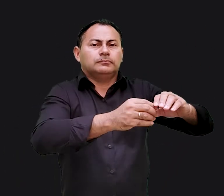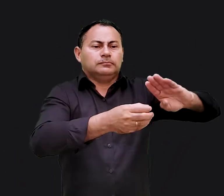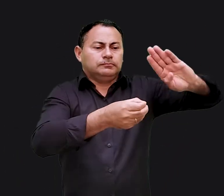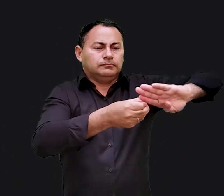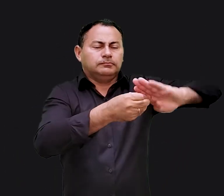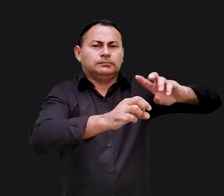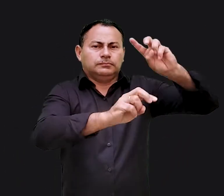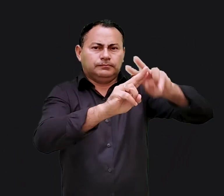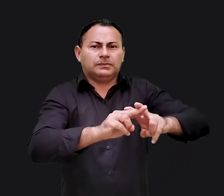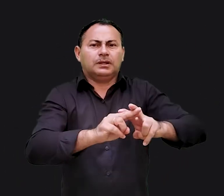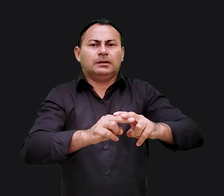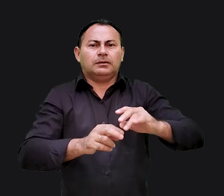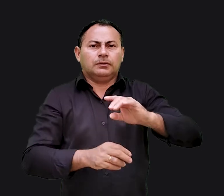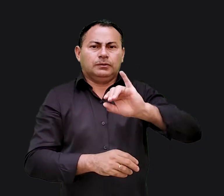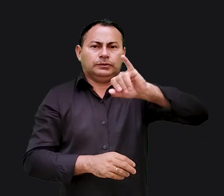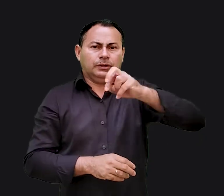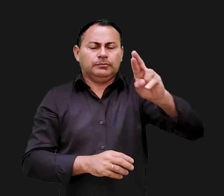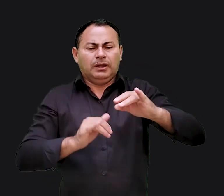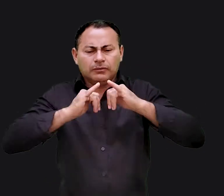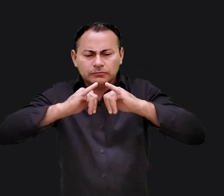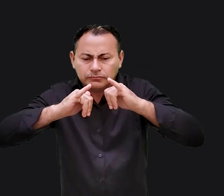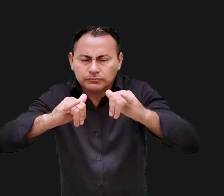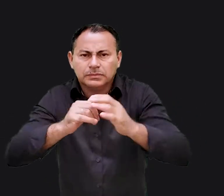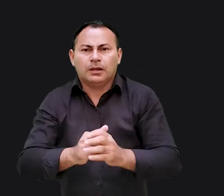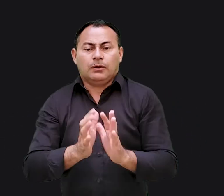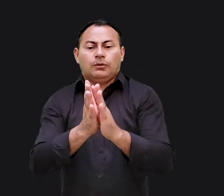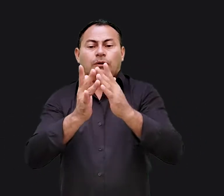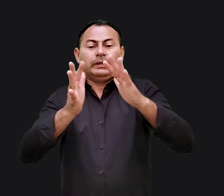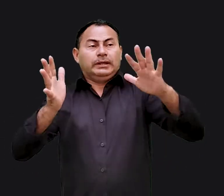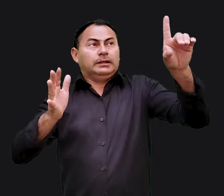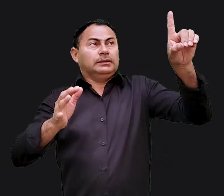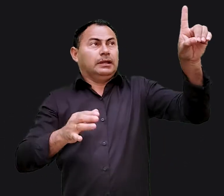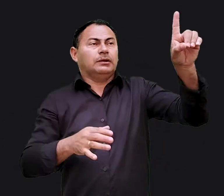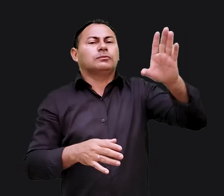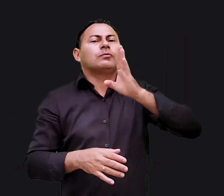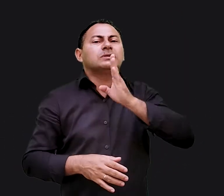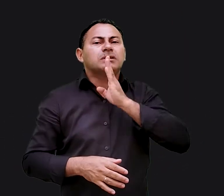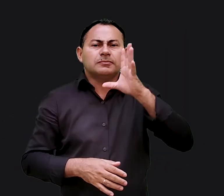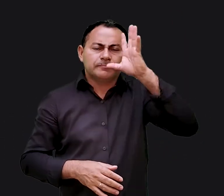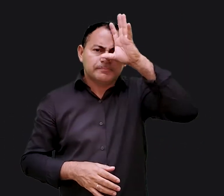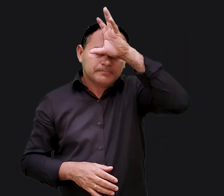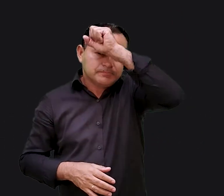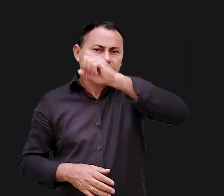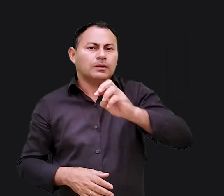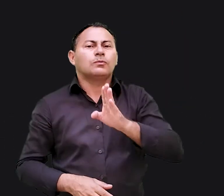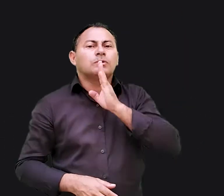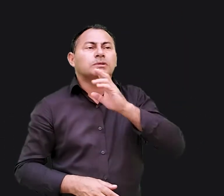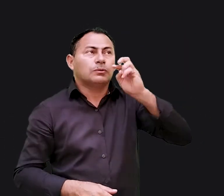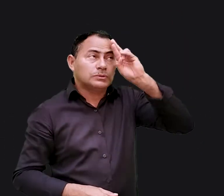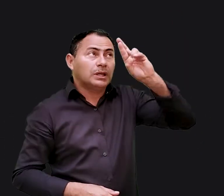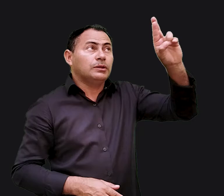levado para o cativeiro, ele pregou: "Glorie-se em Deus, em compreender e conhecer o